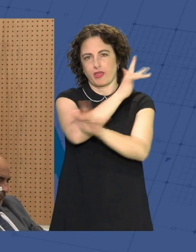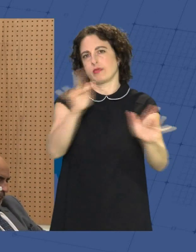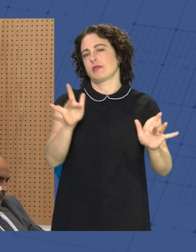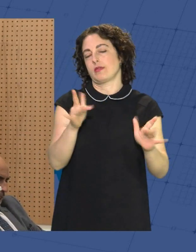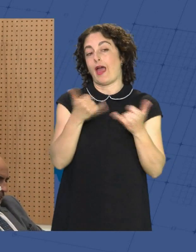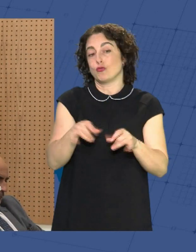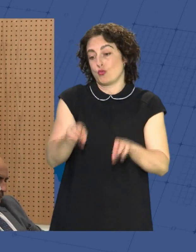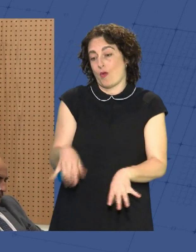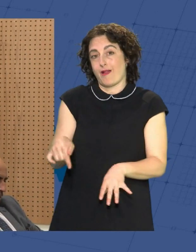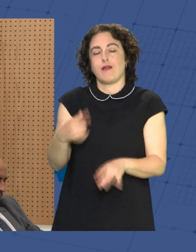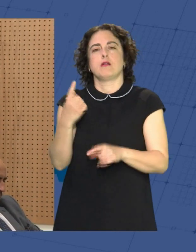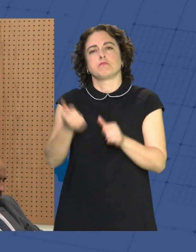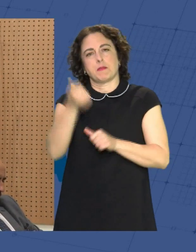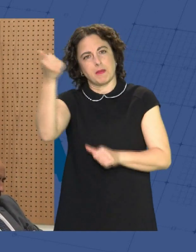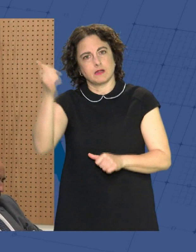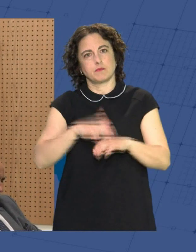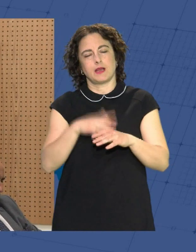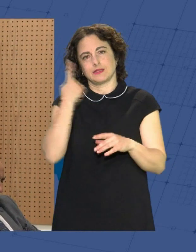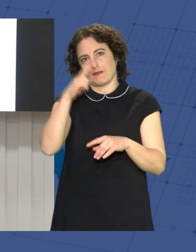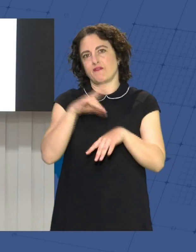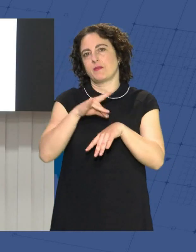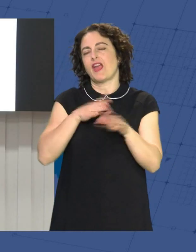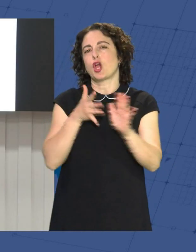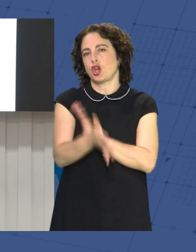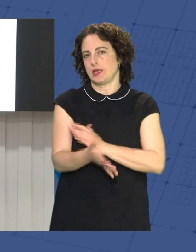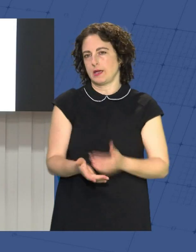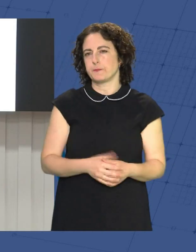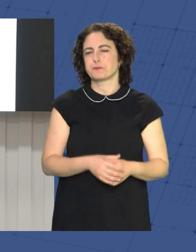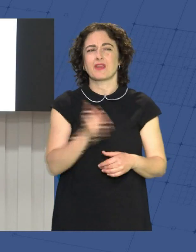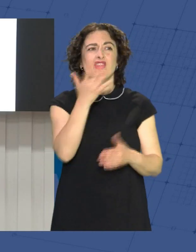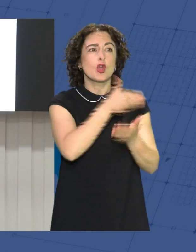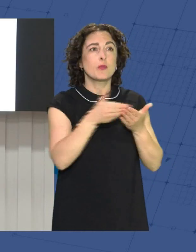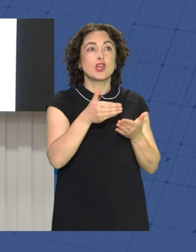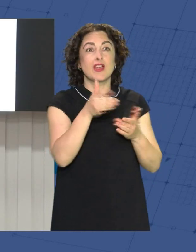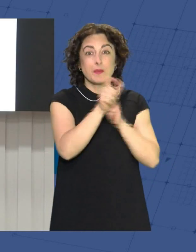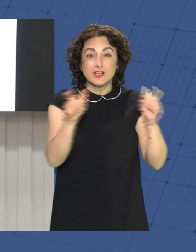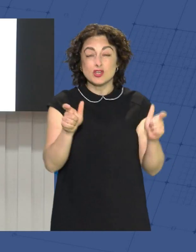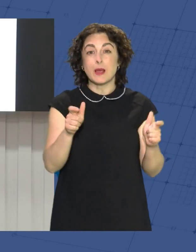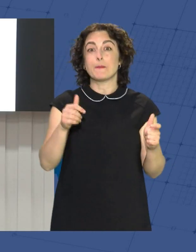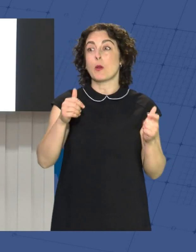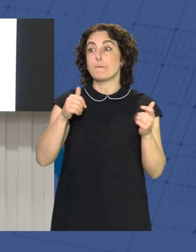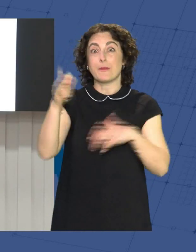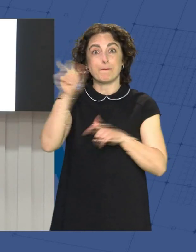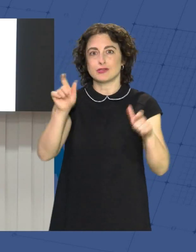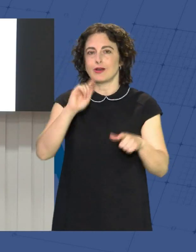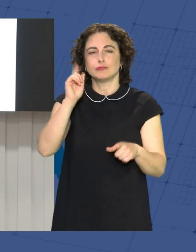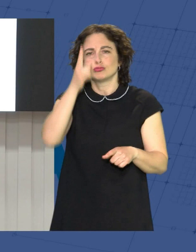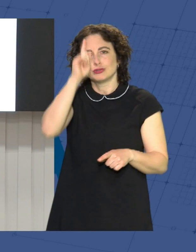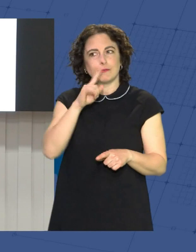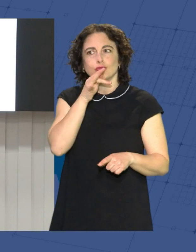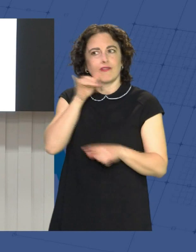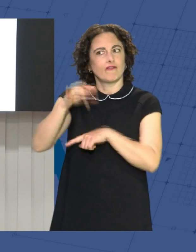como el que celebraron sobre la existencia de esta enfermedad crónica. Tenemos cinco millones de personas, pero muchas más personas que no están diagnosticadas de esta